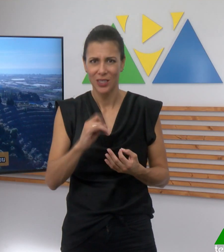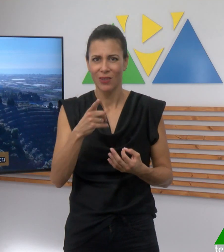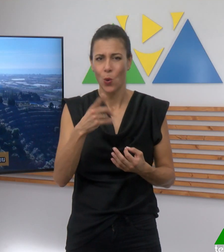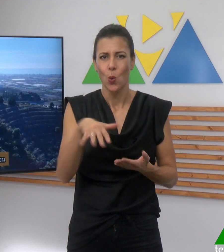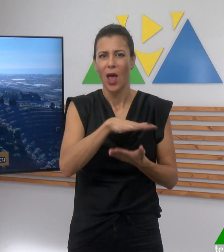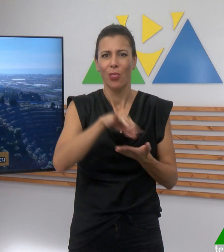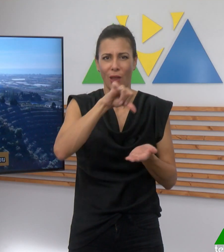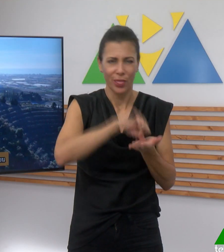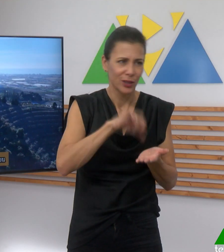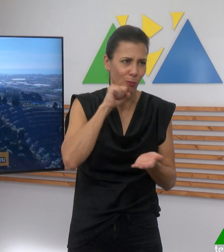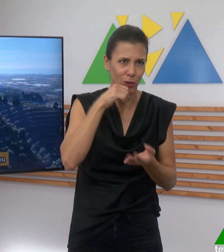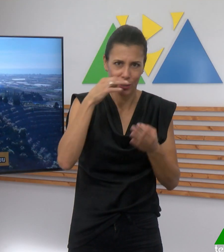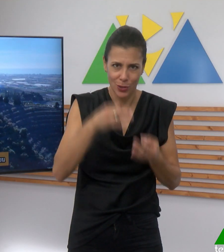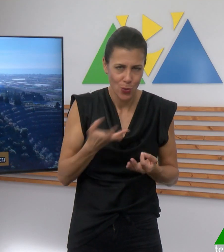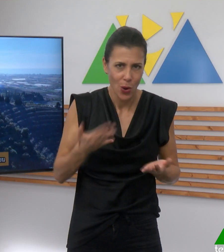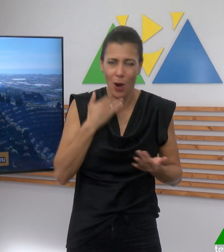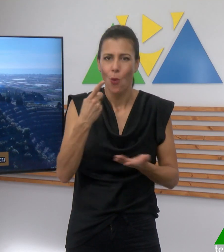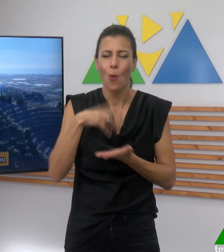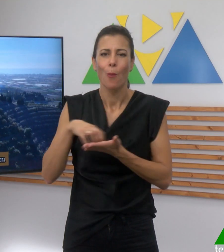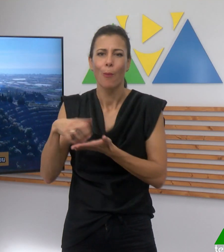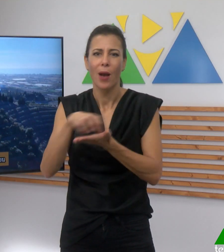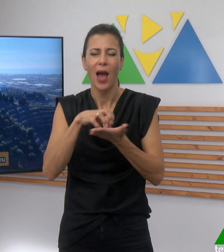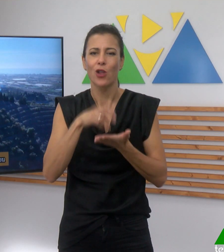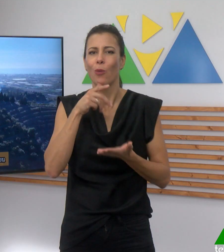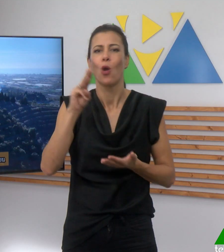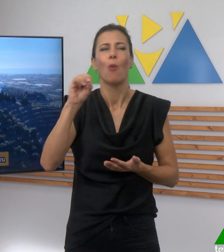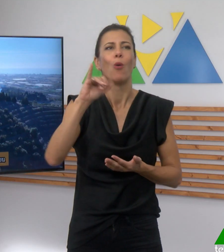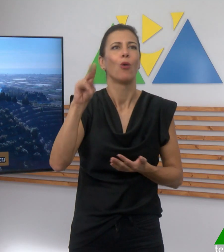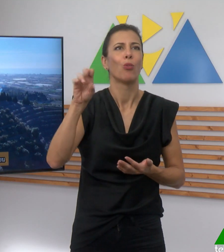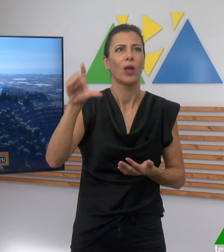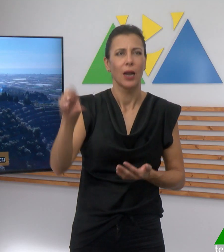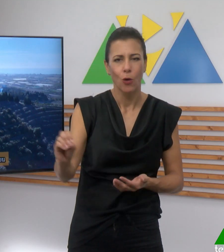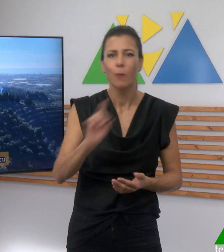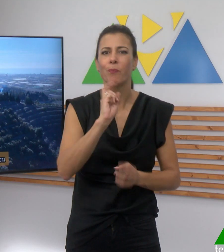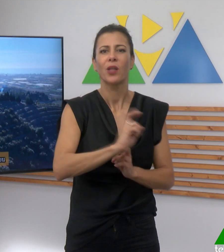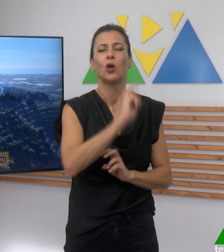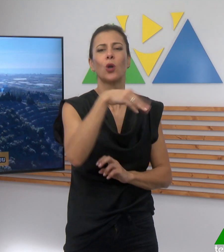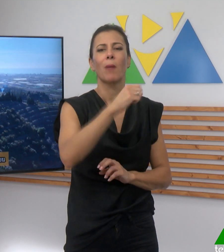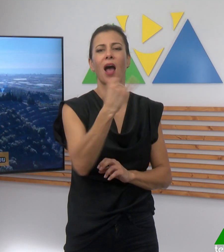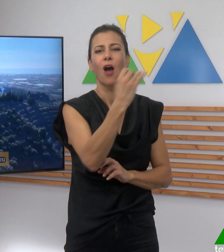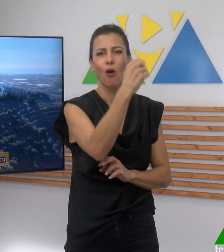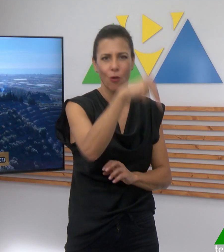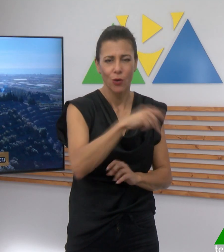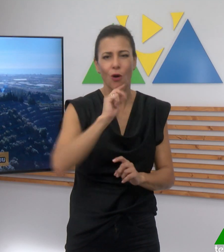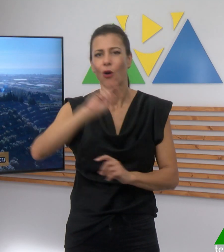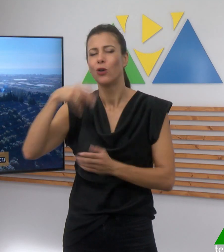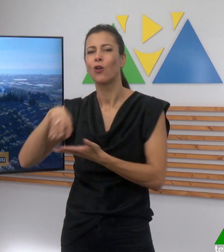motril tuviéramos un barrio en la zona del Pozuelo otro barrio en el manjón otro barrio en las paraguera y que